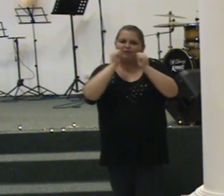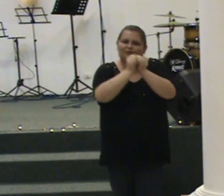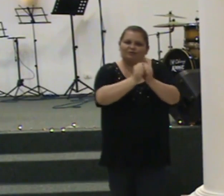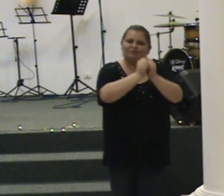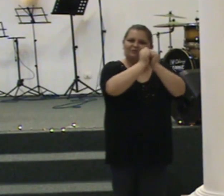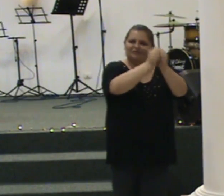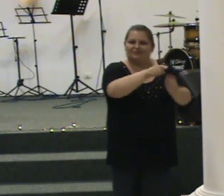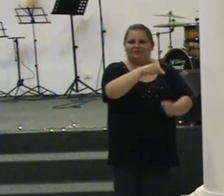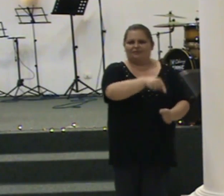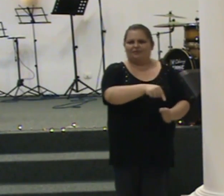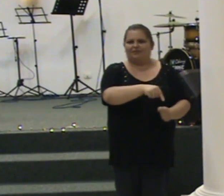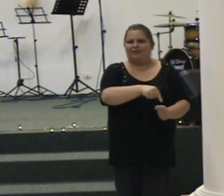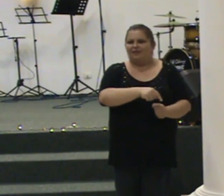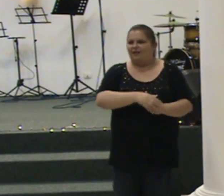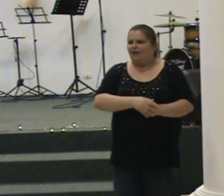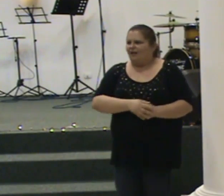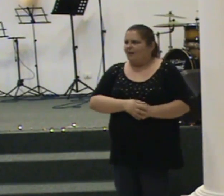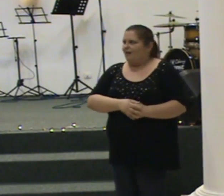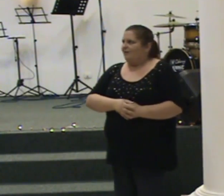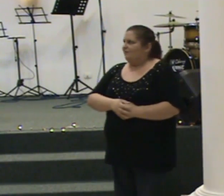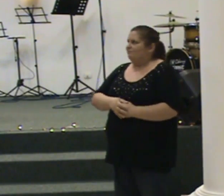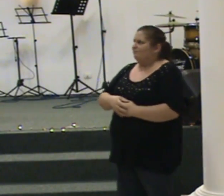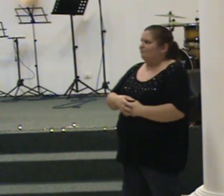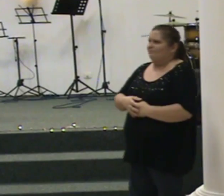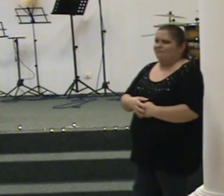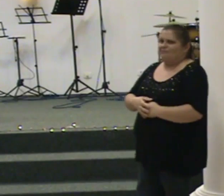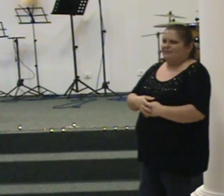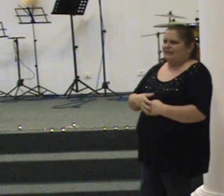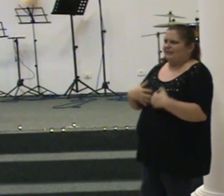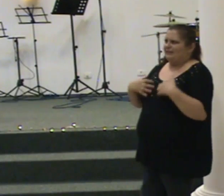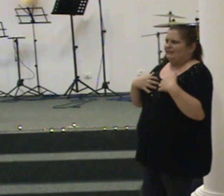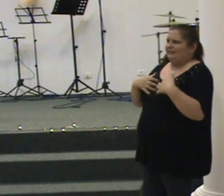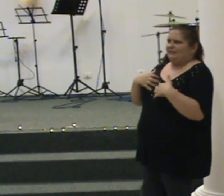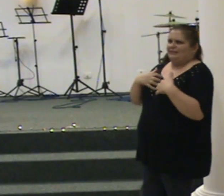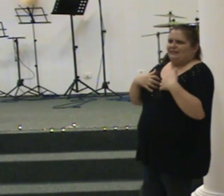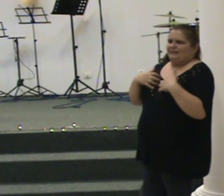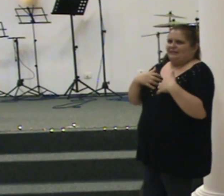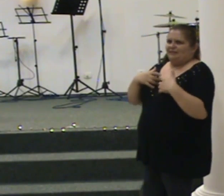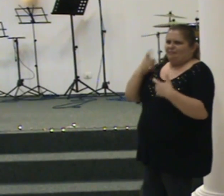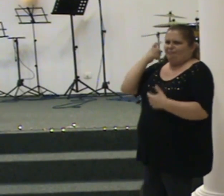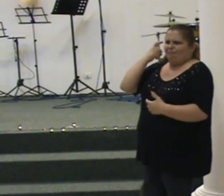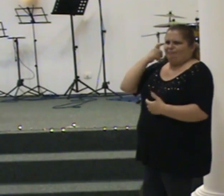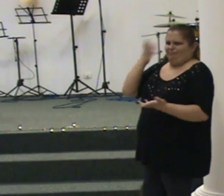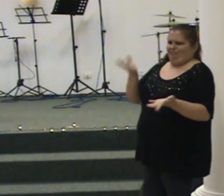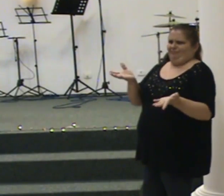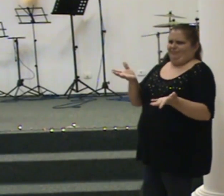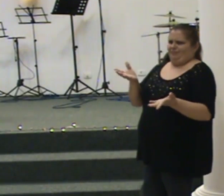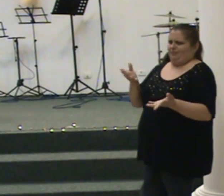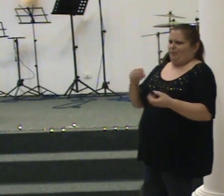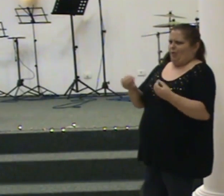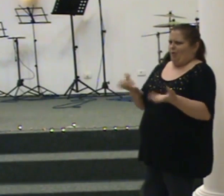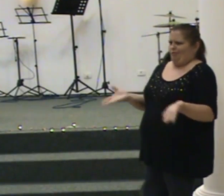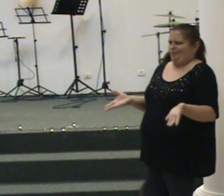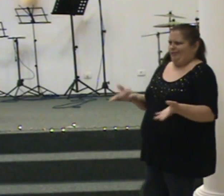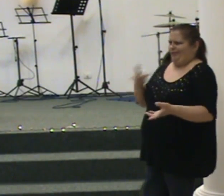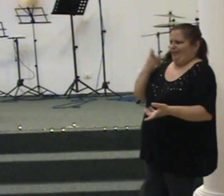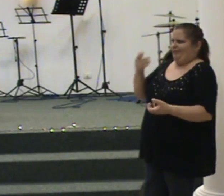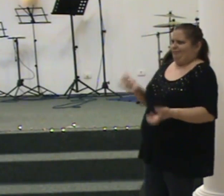contigo. Mas, ao ouvir essas palavras, ela ficou muito perturbada e começou a pensar: que saudação seria